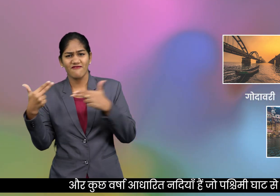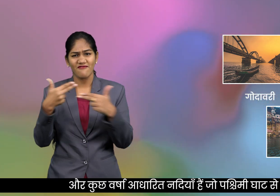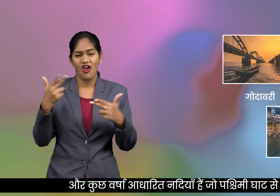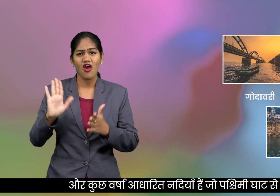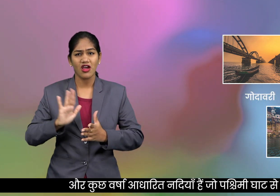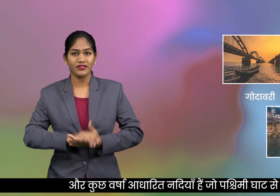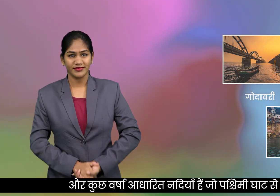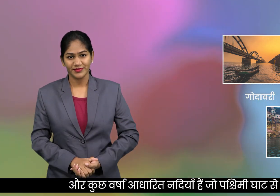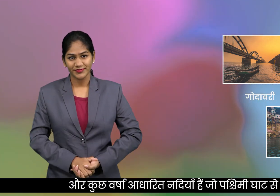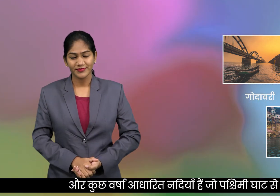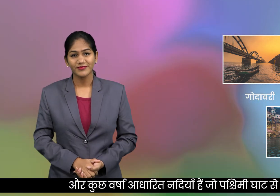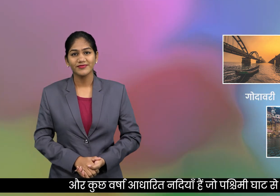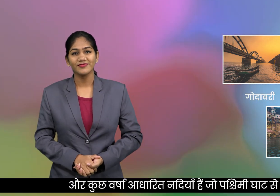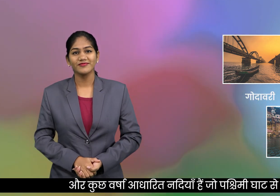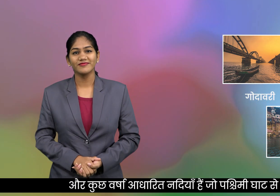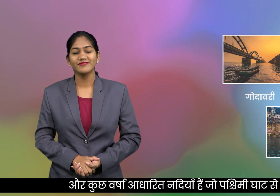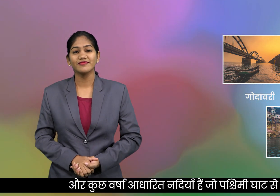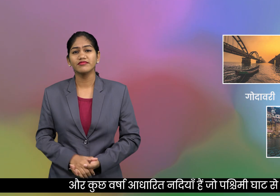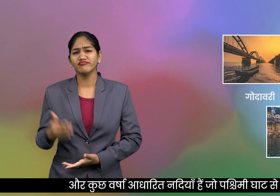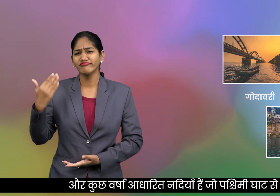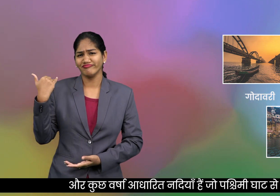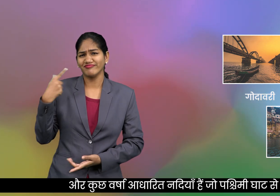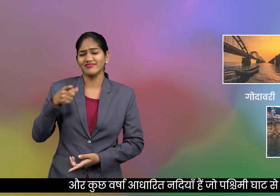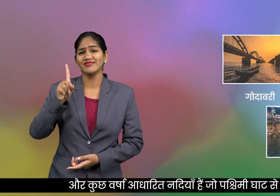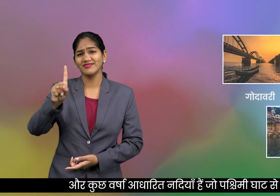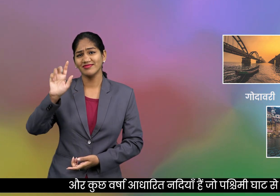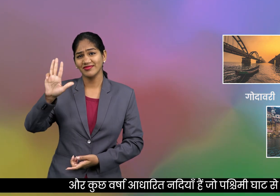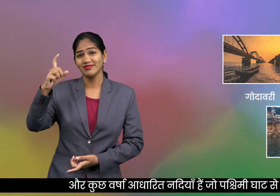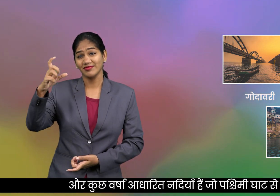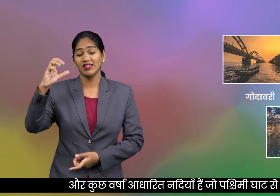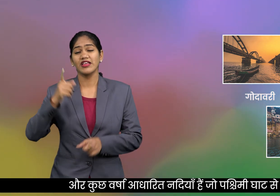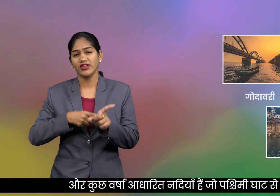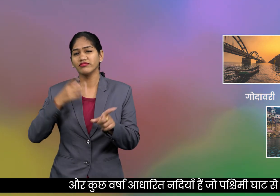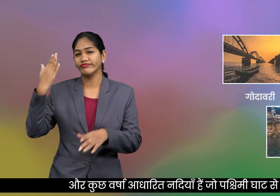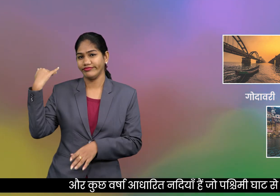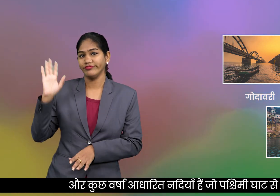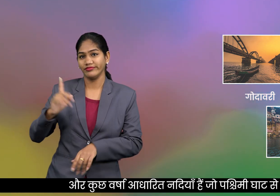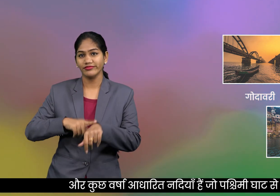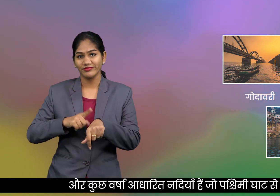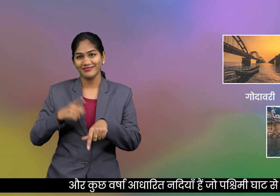और कुछ वर्षा आधारित नदियां हैं जो पश्चिमी घाट से बहती हैं।